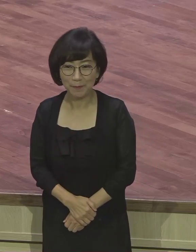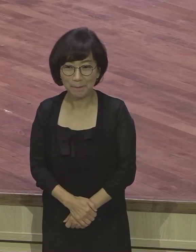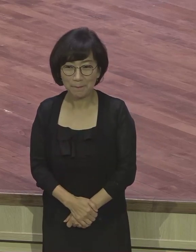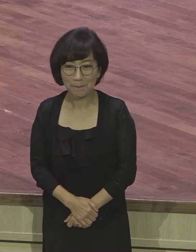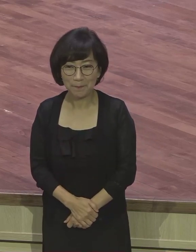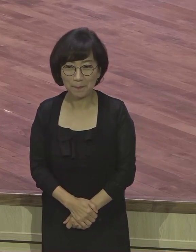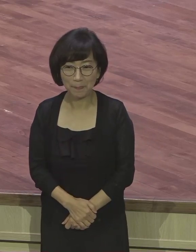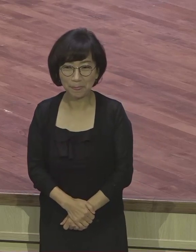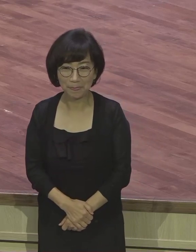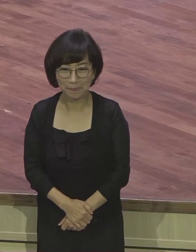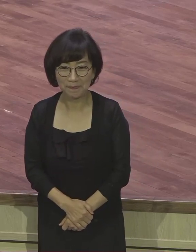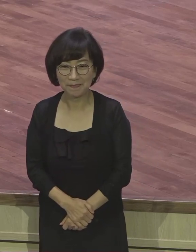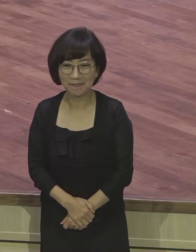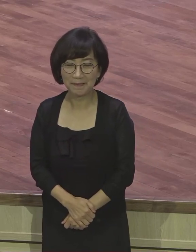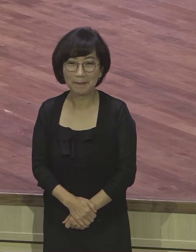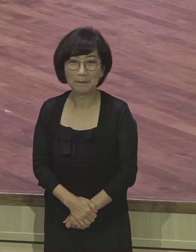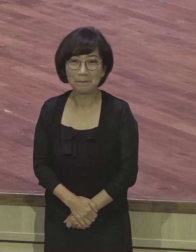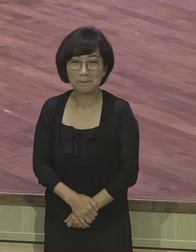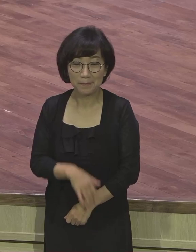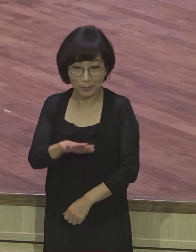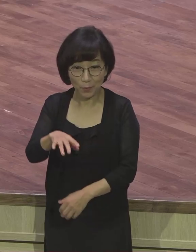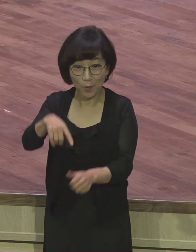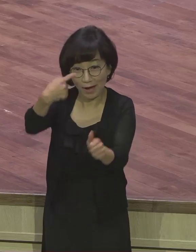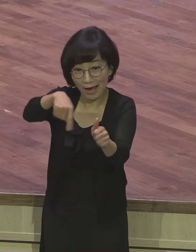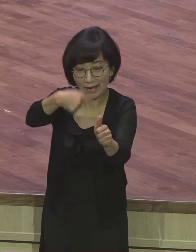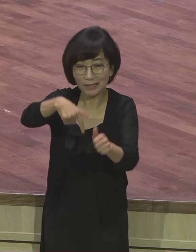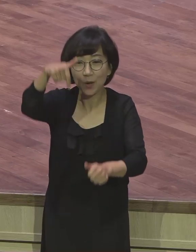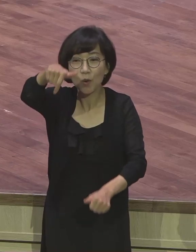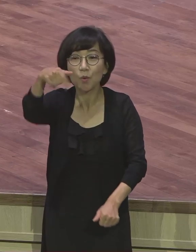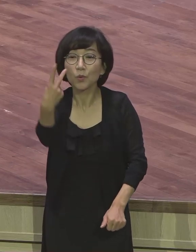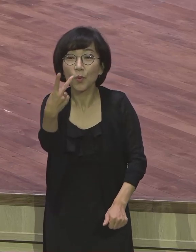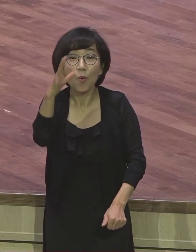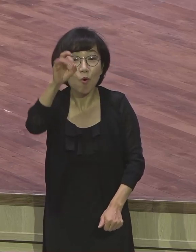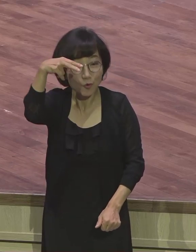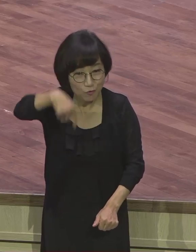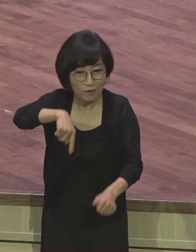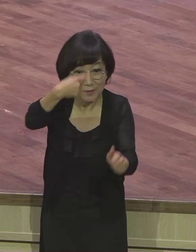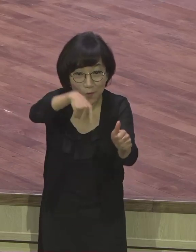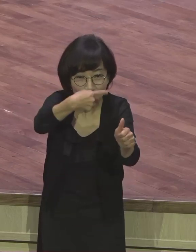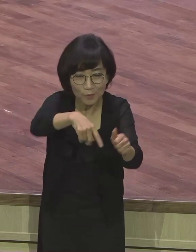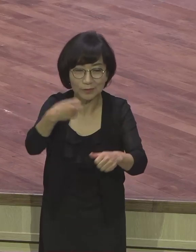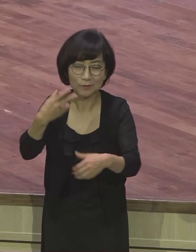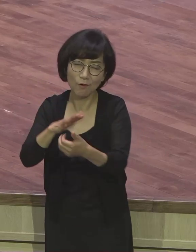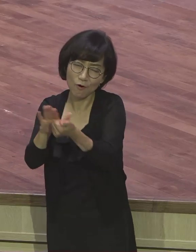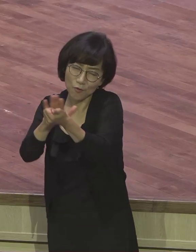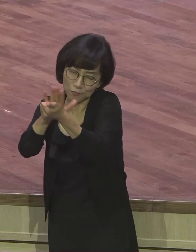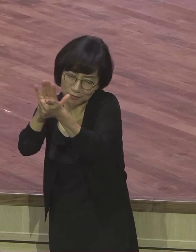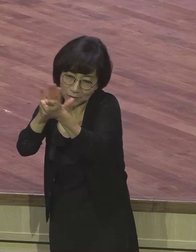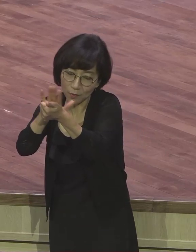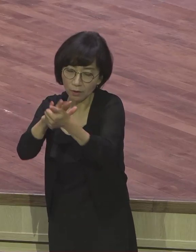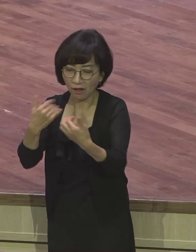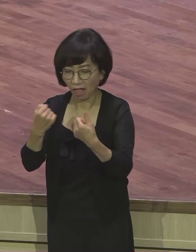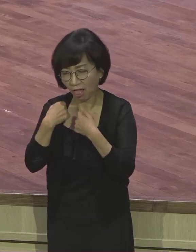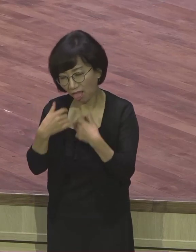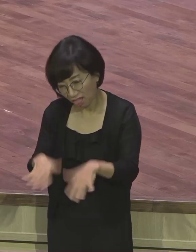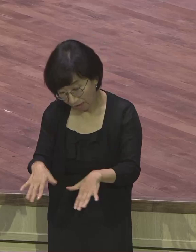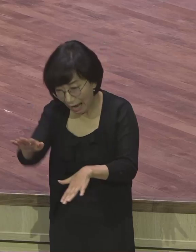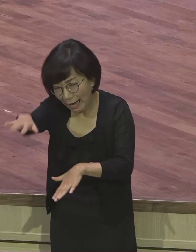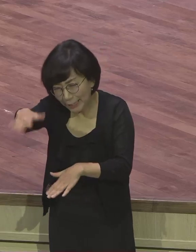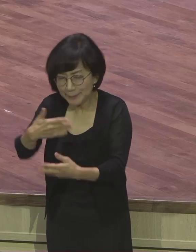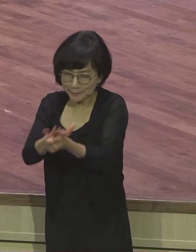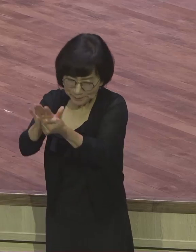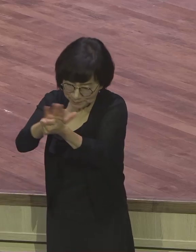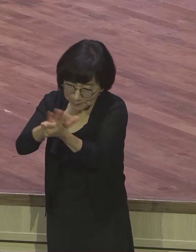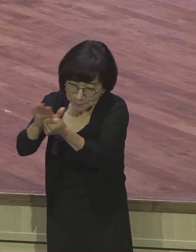여기 뭐 가르치는 일, 이 교육은 사지요. 가르치는 일, 위로하는 일, 이 바나바처럼 막 힘 빠진 사람 힘주고